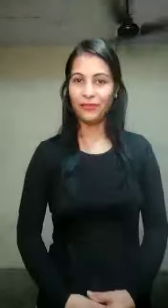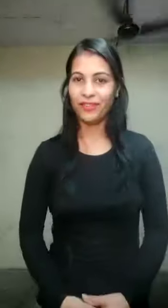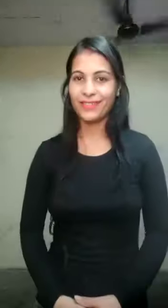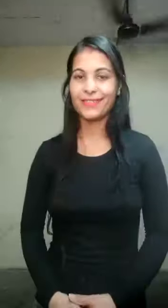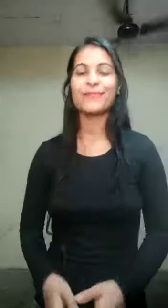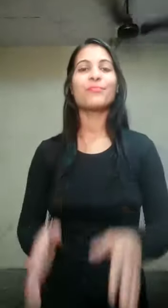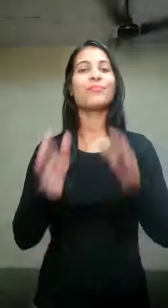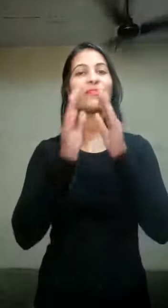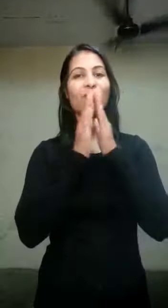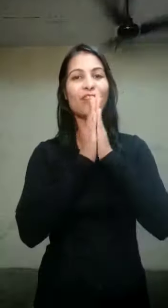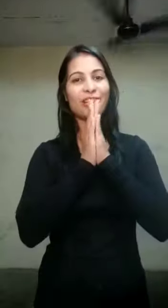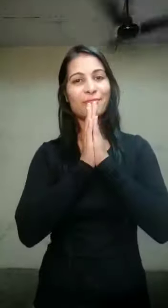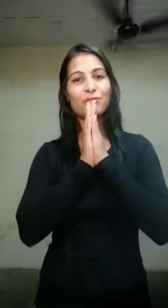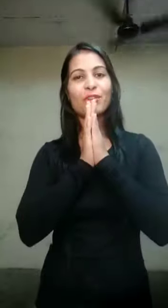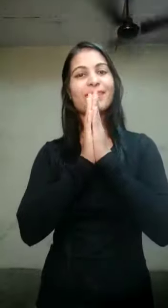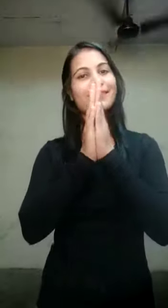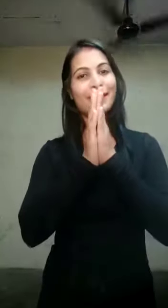हाय फ्रेंड्स, वेलकम टू आवर सेशन।